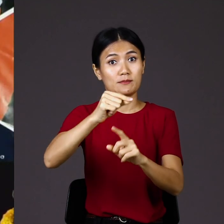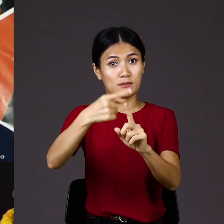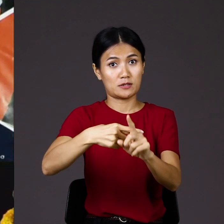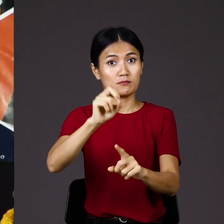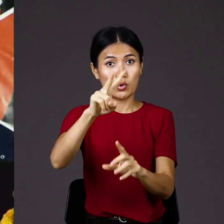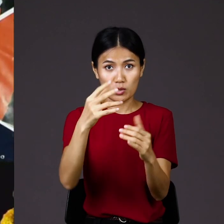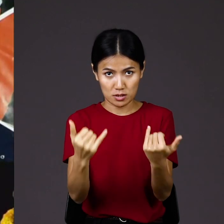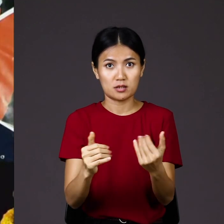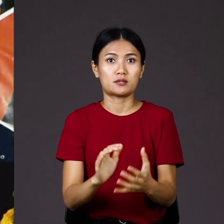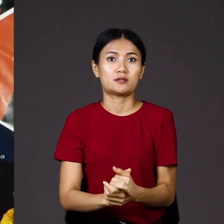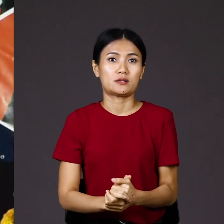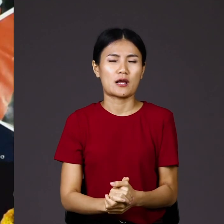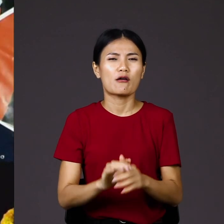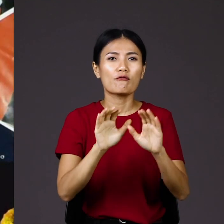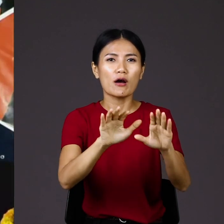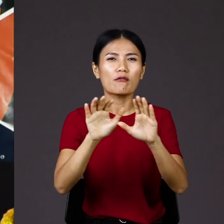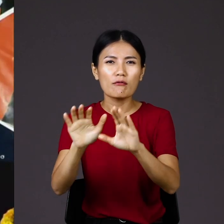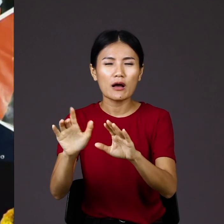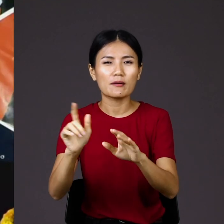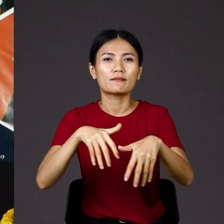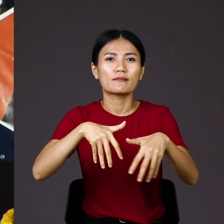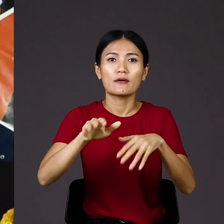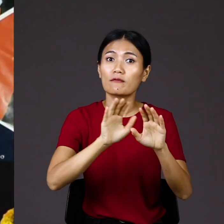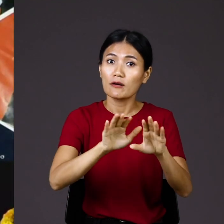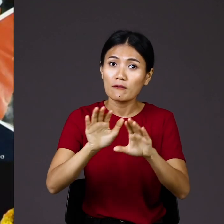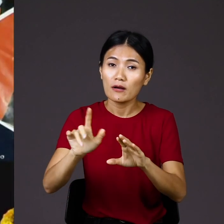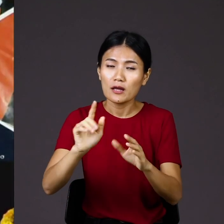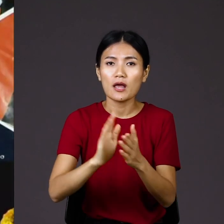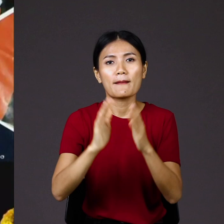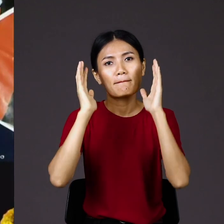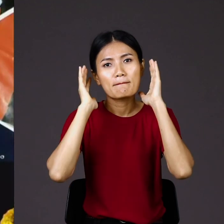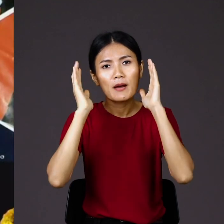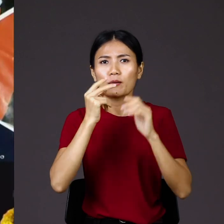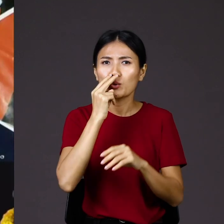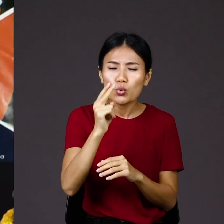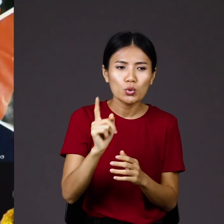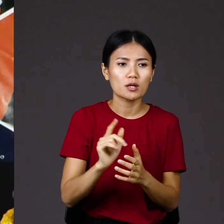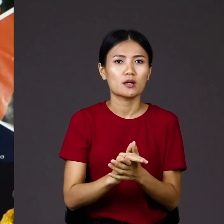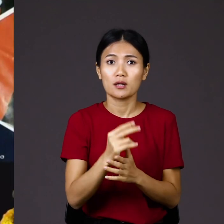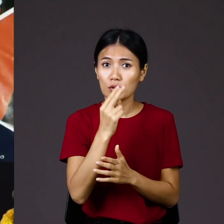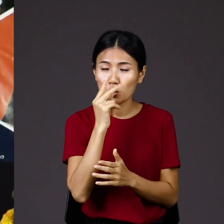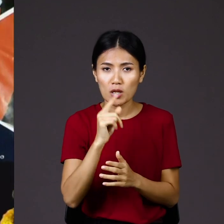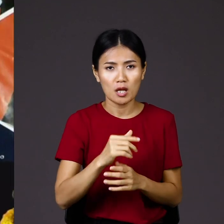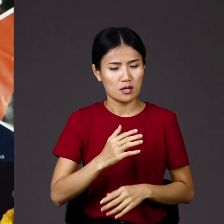ไปอยู่ในจังหวัดนั้นในวันที่20ดังนั้นอยากให้พี่น้องทุ